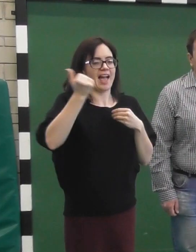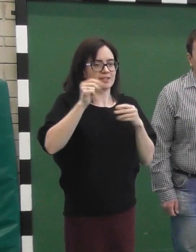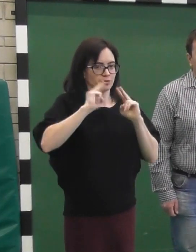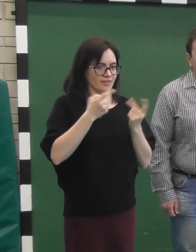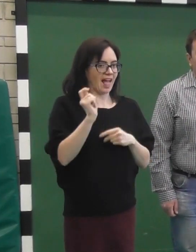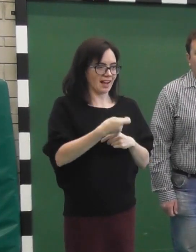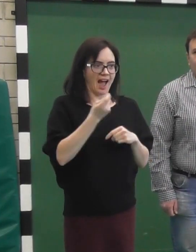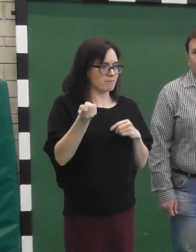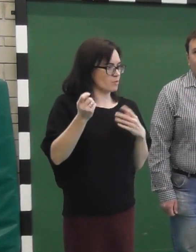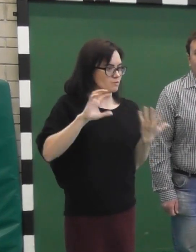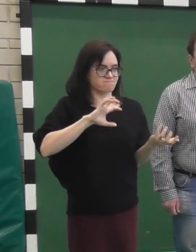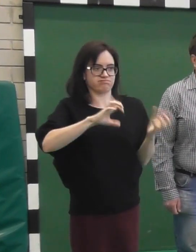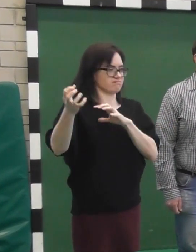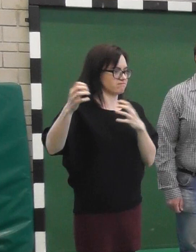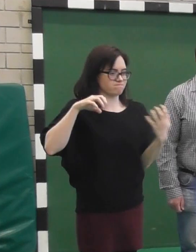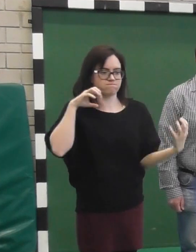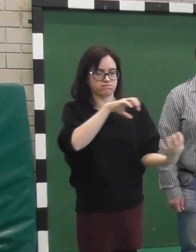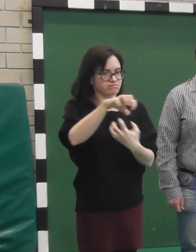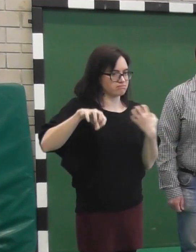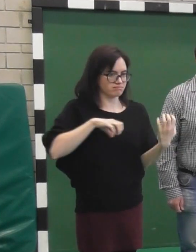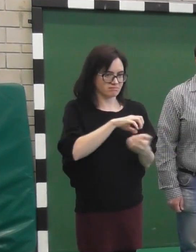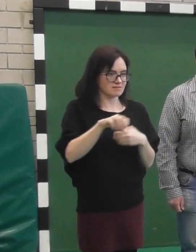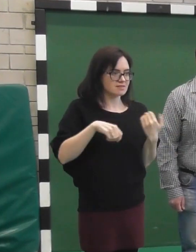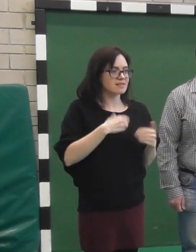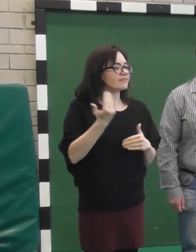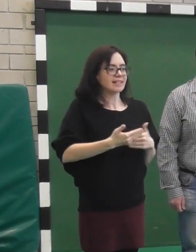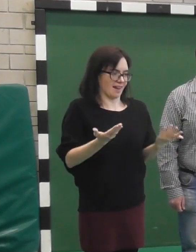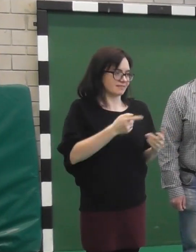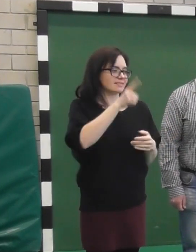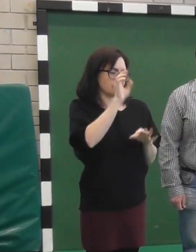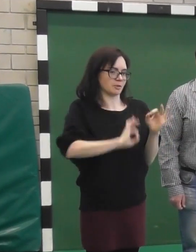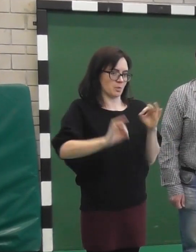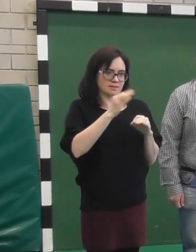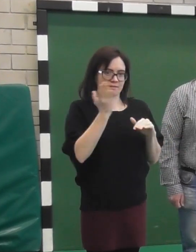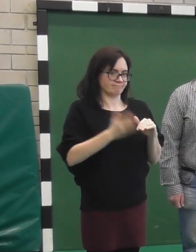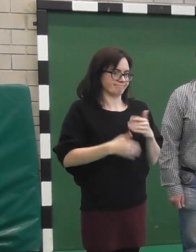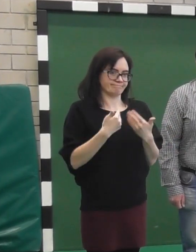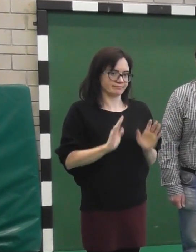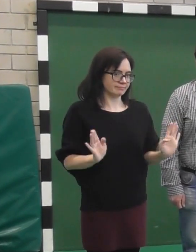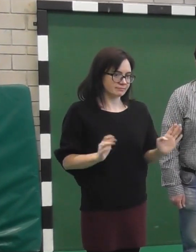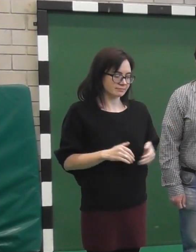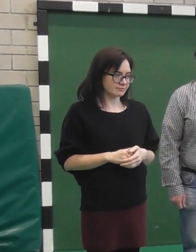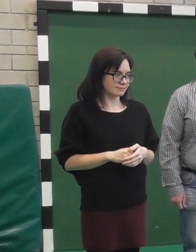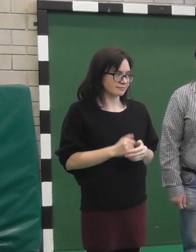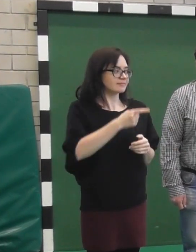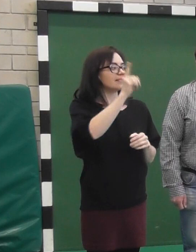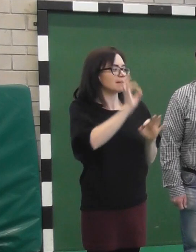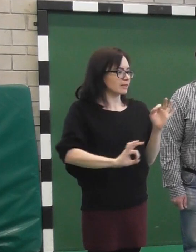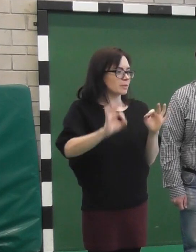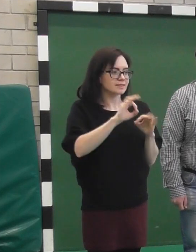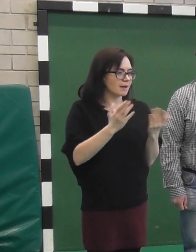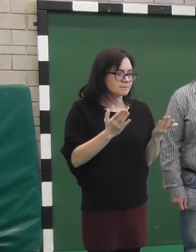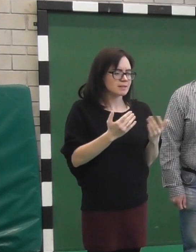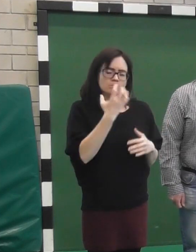világháború, ami Németországnak a vereségével végződött, és Németország pedig vissza akart